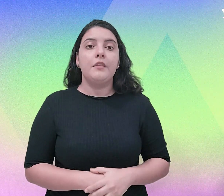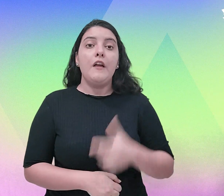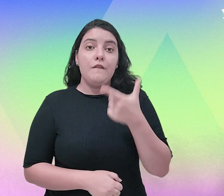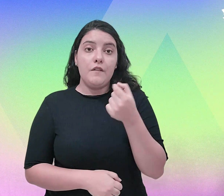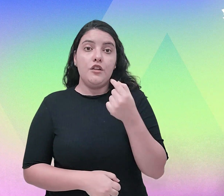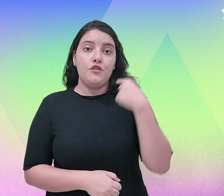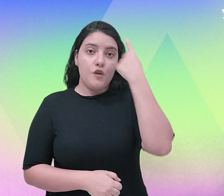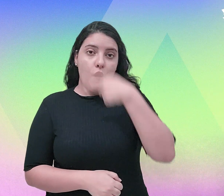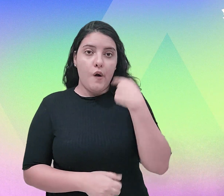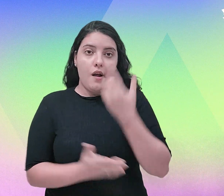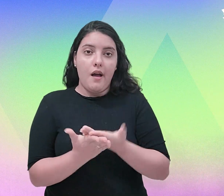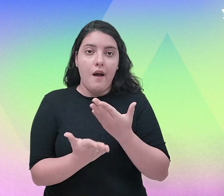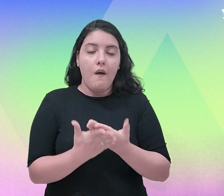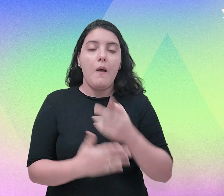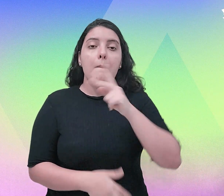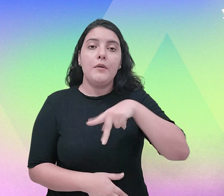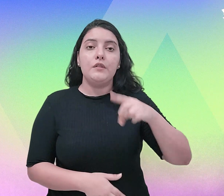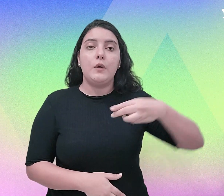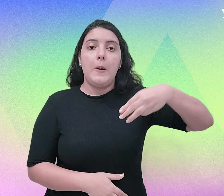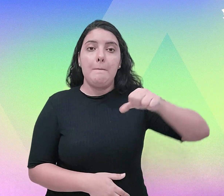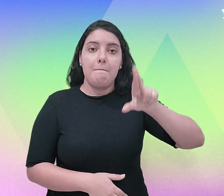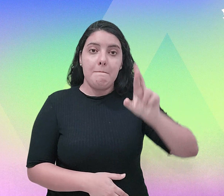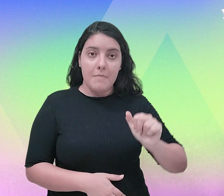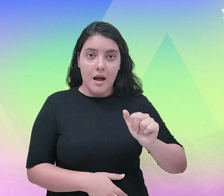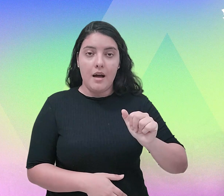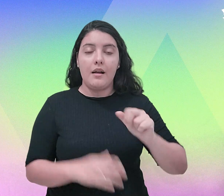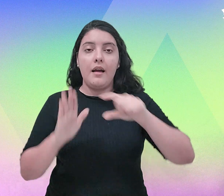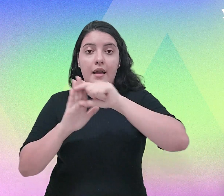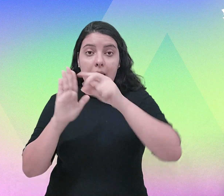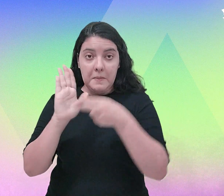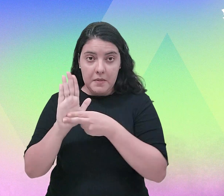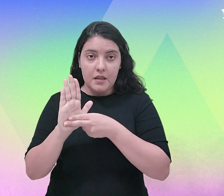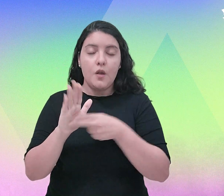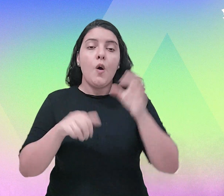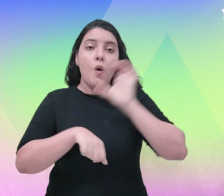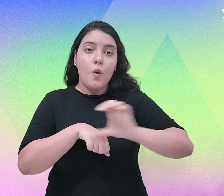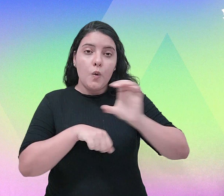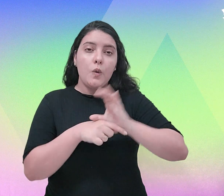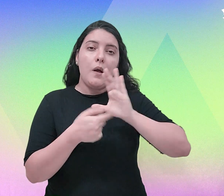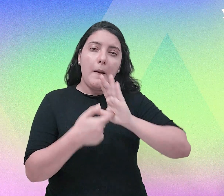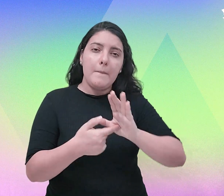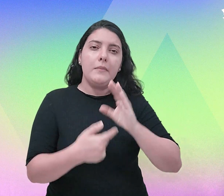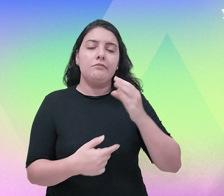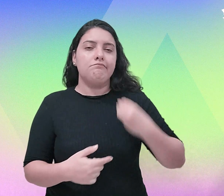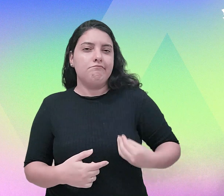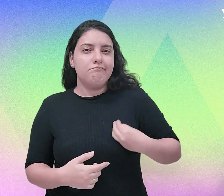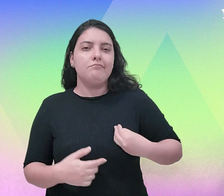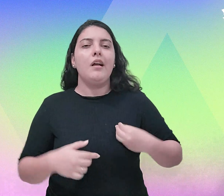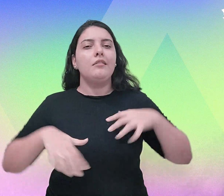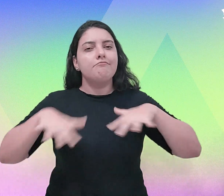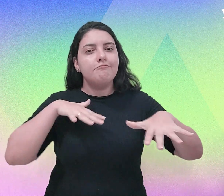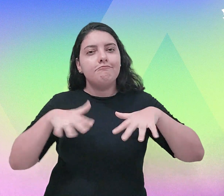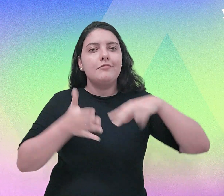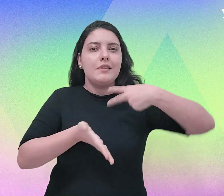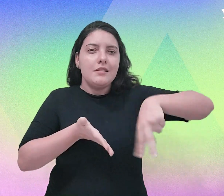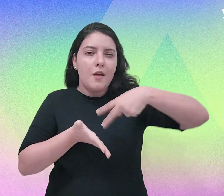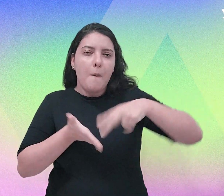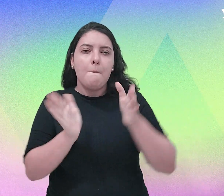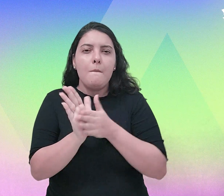aula professora Mara Alexandre ementa o curso apresenta uma vivência lúdica do fazer dança E propõe uma